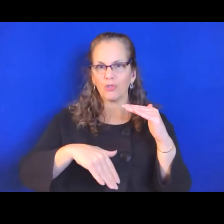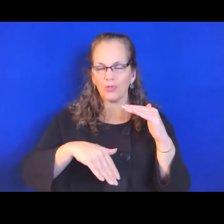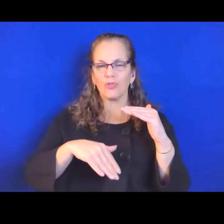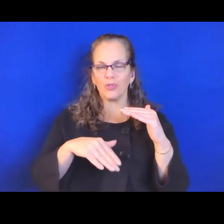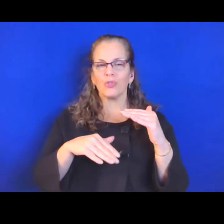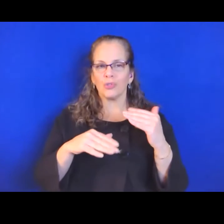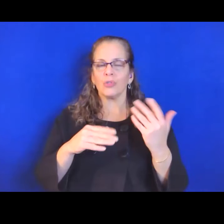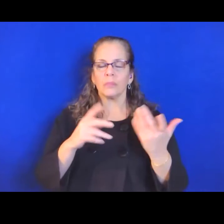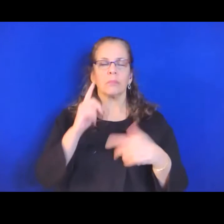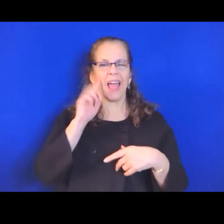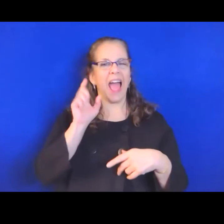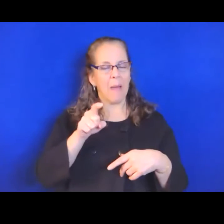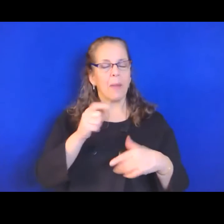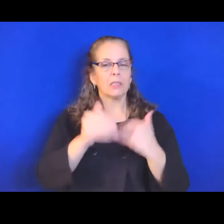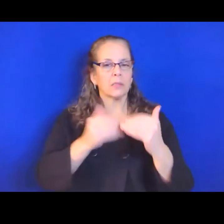现在暂时没有。